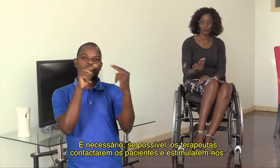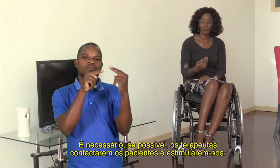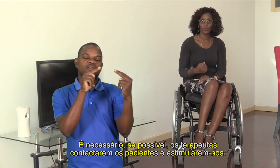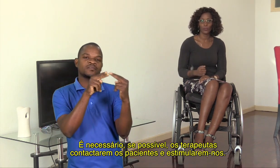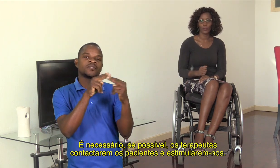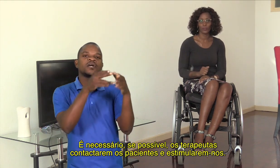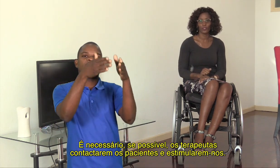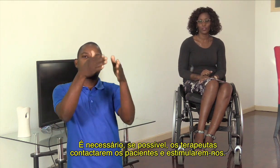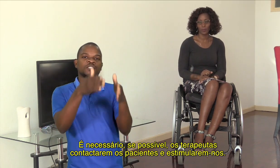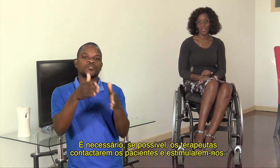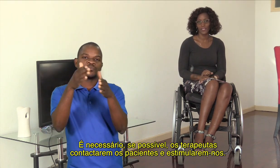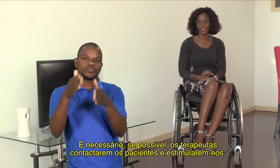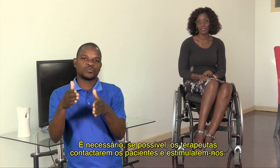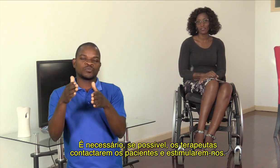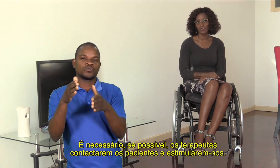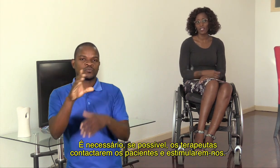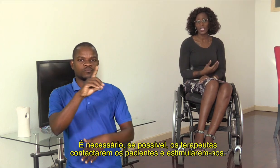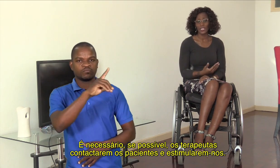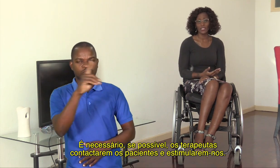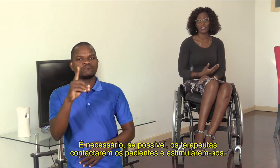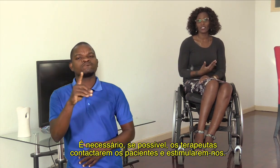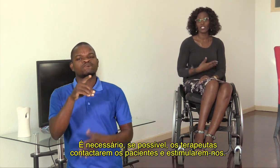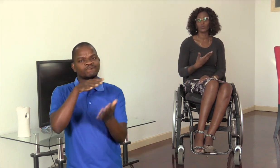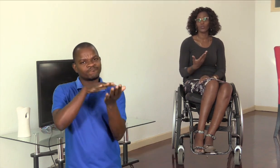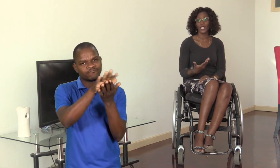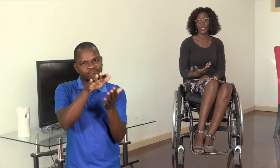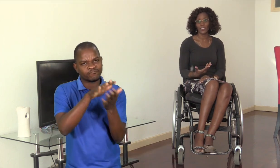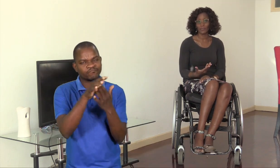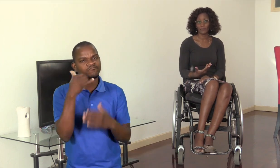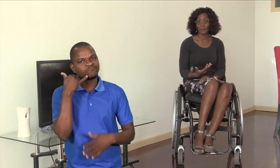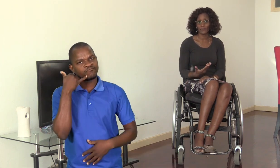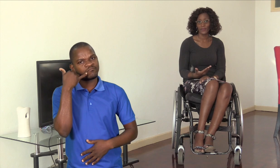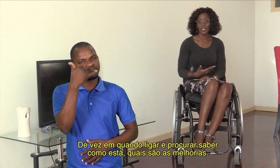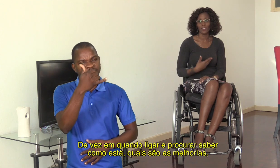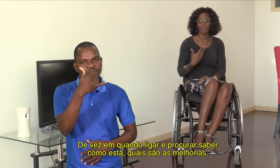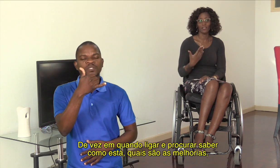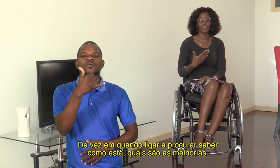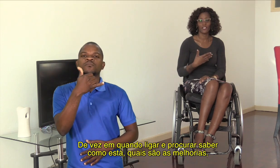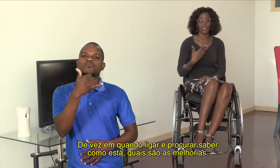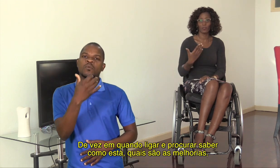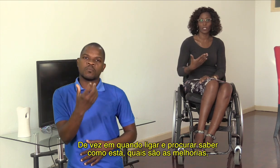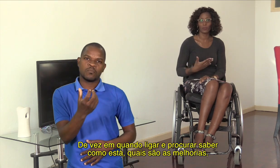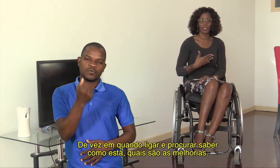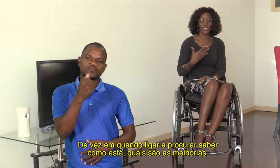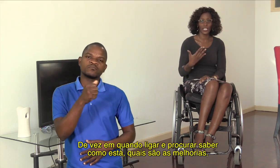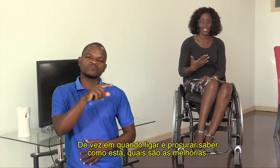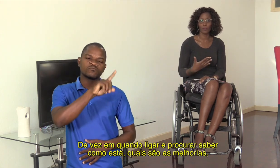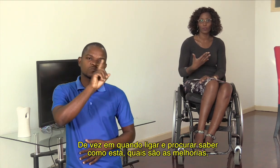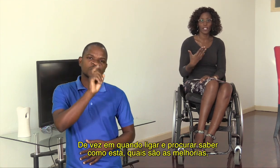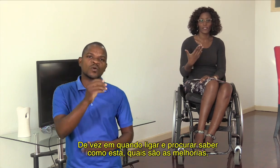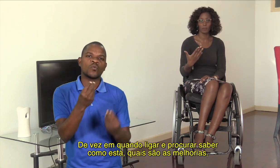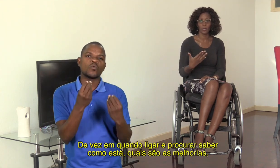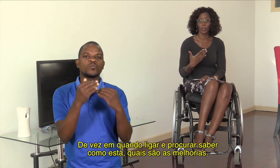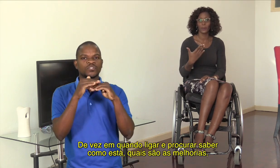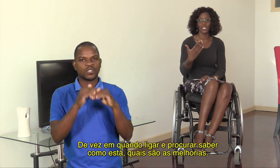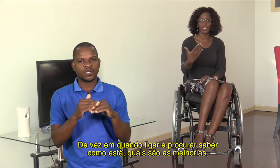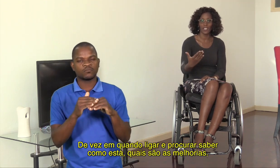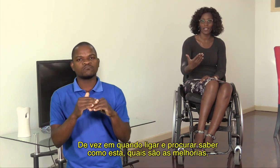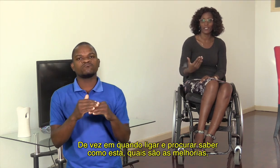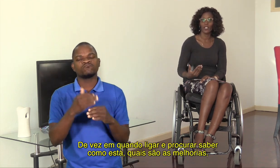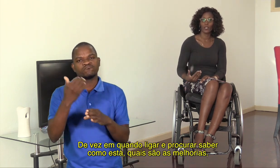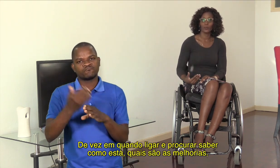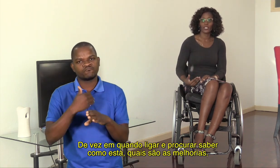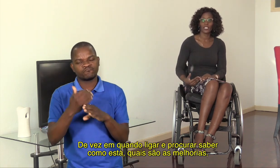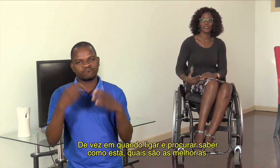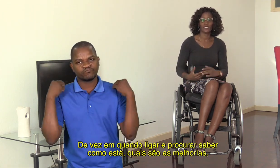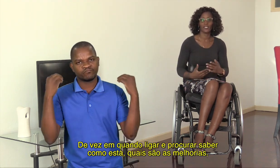contato com os seus pacientes e estimularem de vez em quando ligar para saber como é que